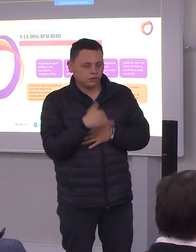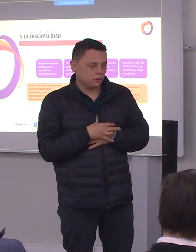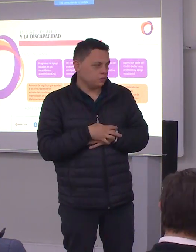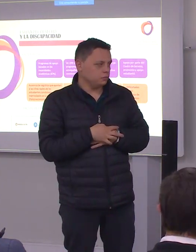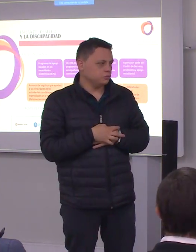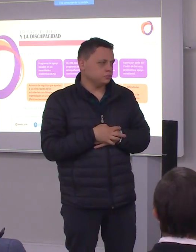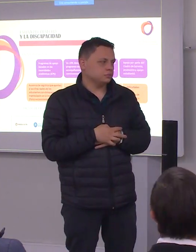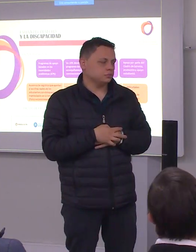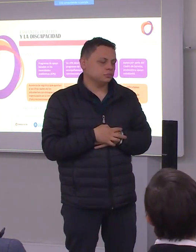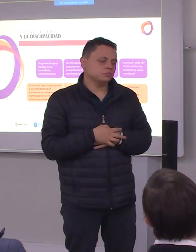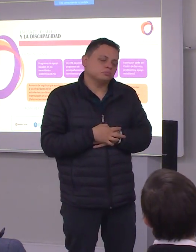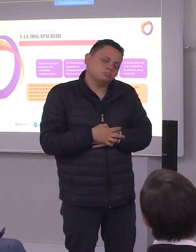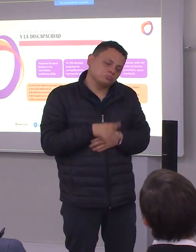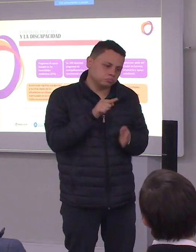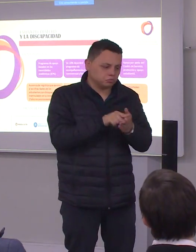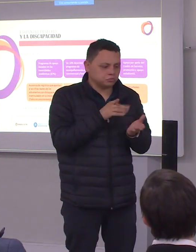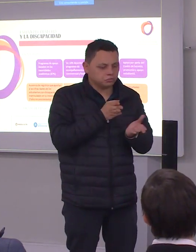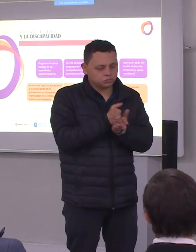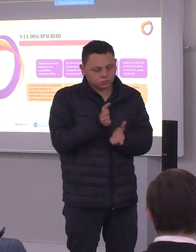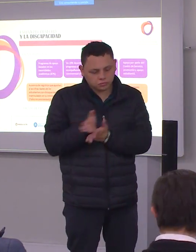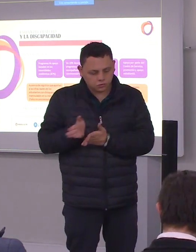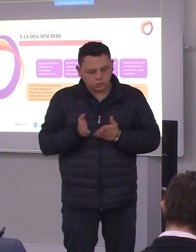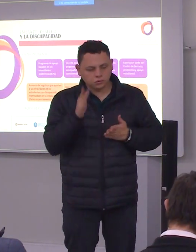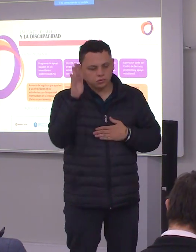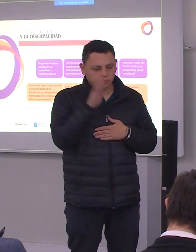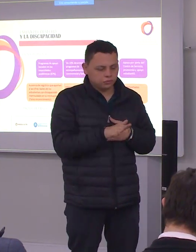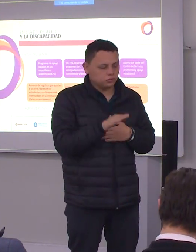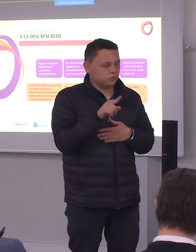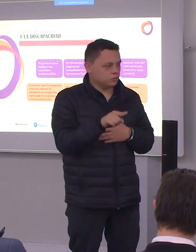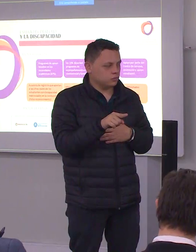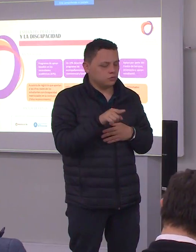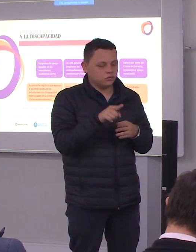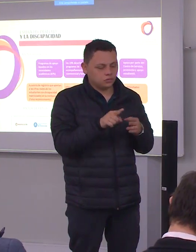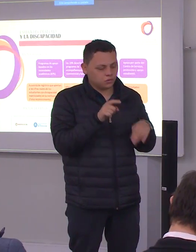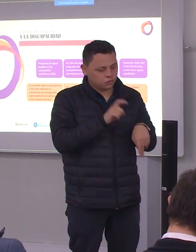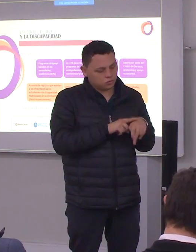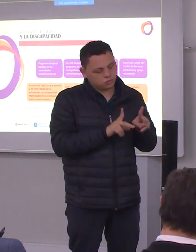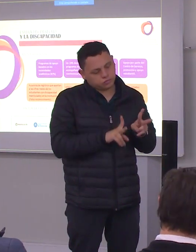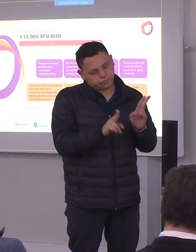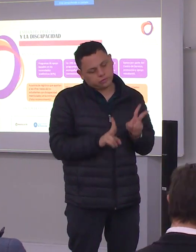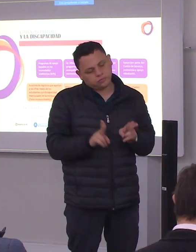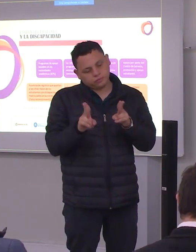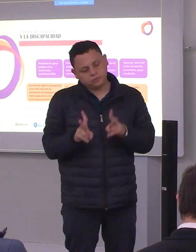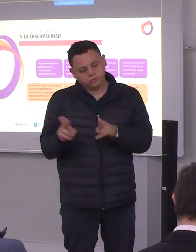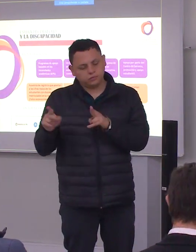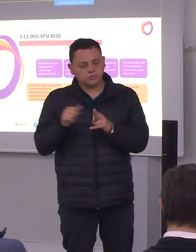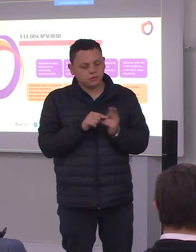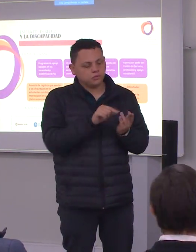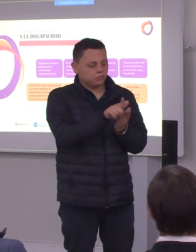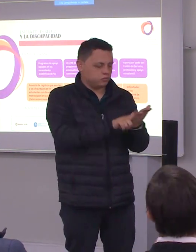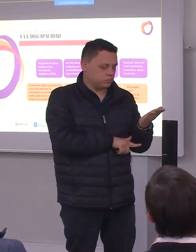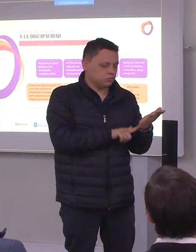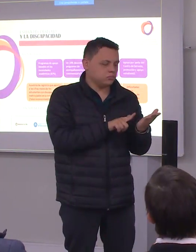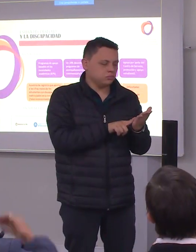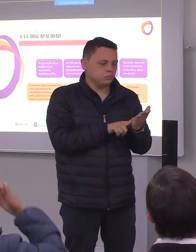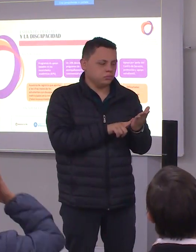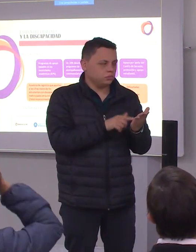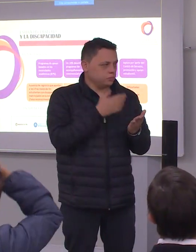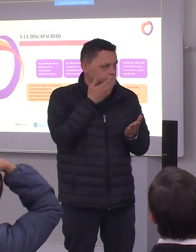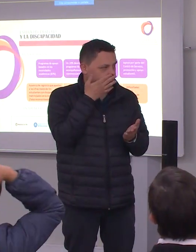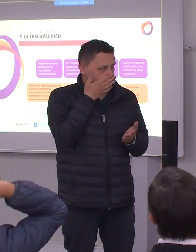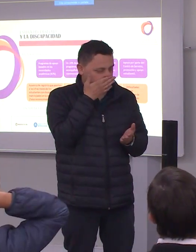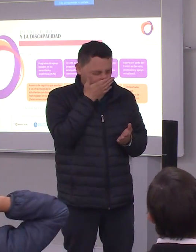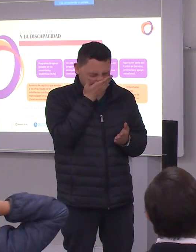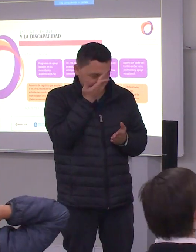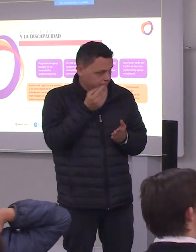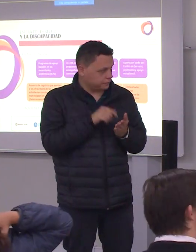cada programa refiere que por corte tienen la lista de los de los que digamos que